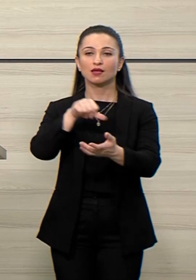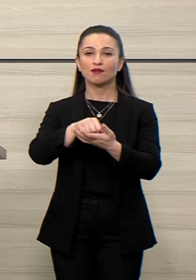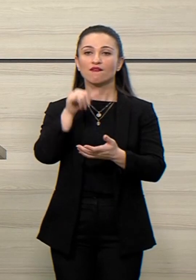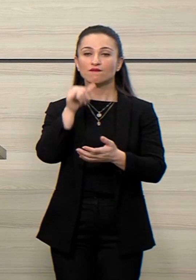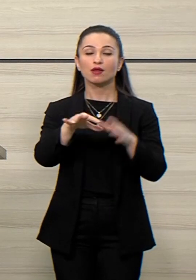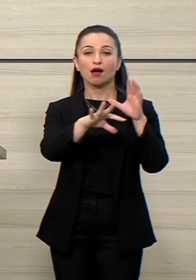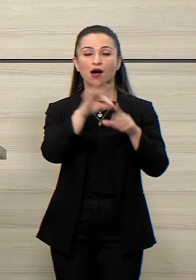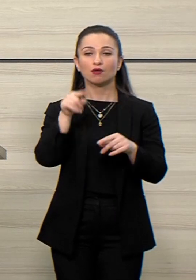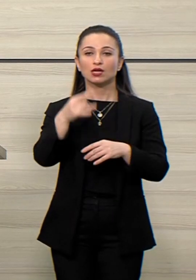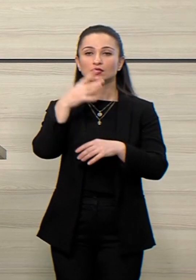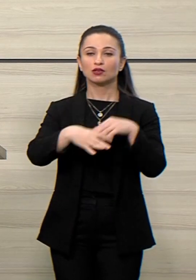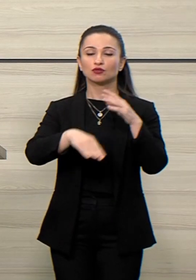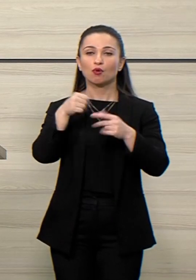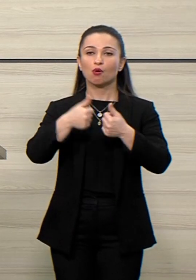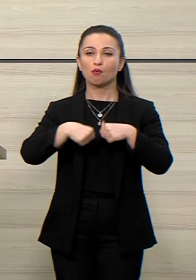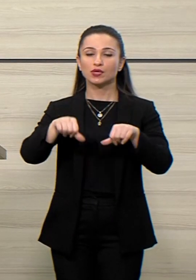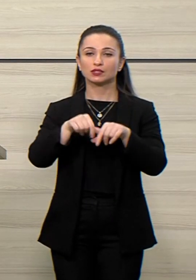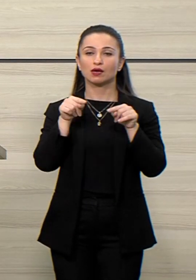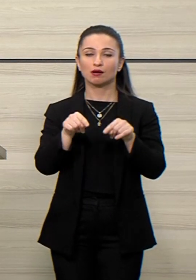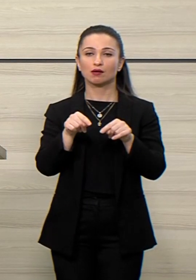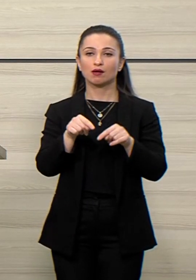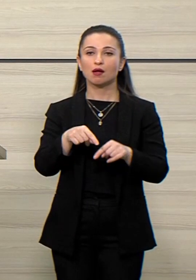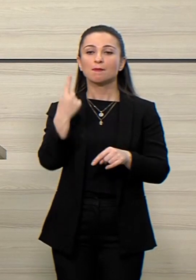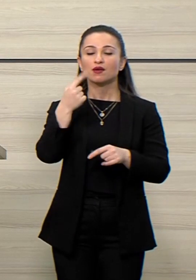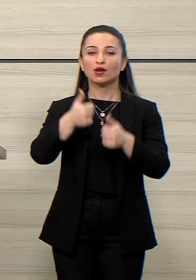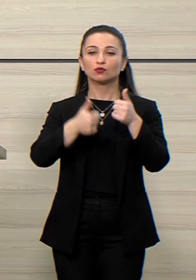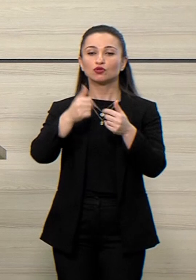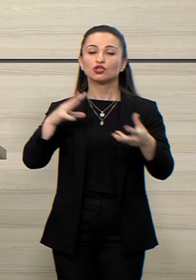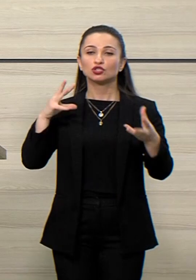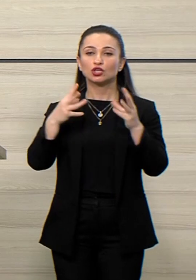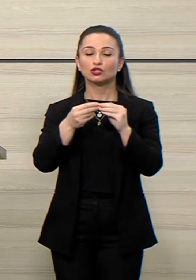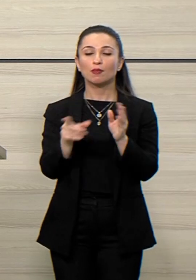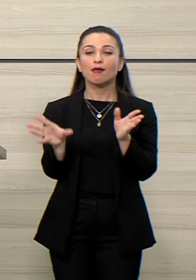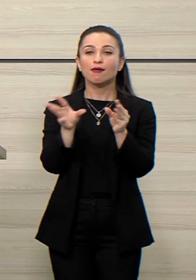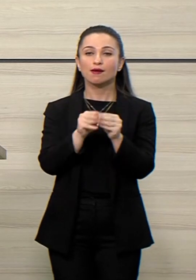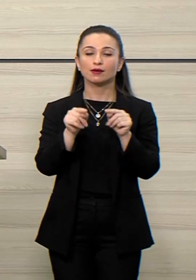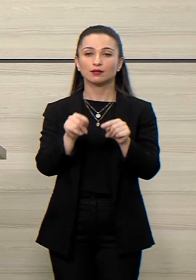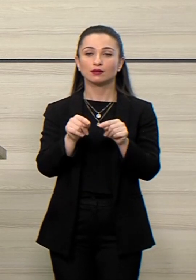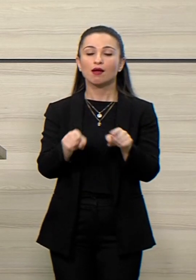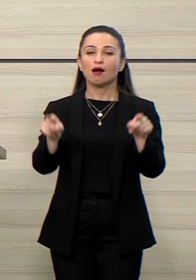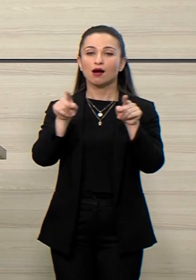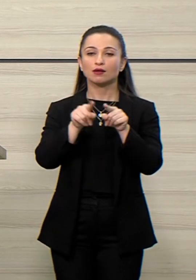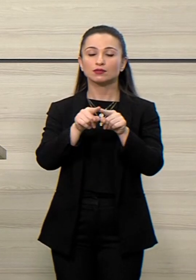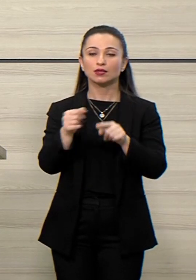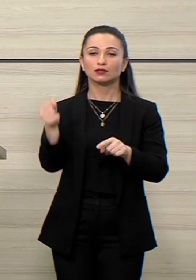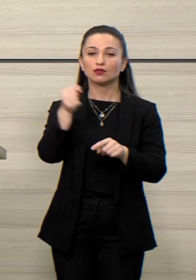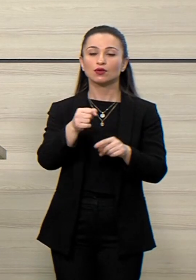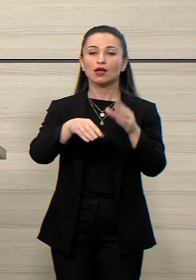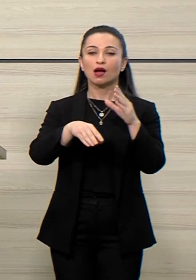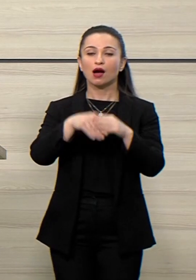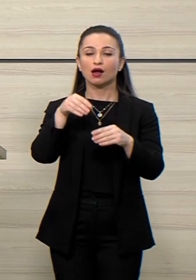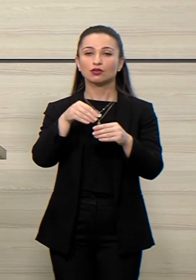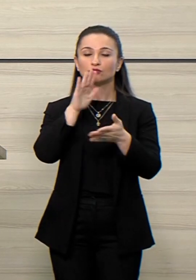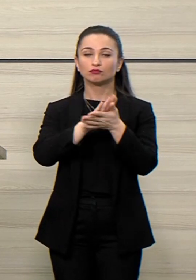ვერ აირჩა, ცენტრალური საარჩევნო კომისია პირველი ტურის შეჯამებასთან ერთად ასევე ნიშნავს